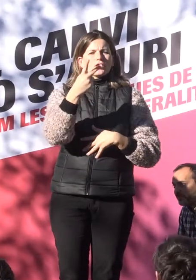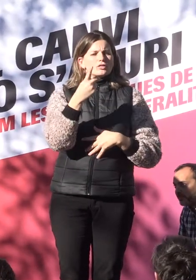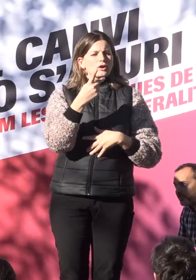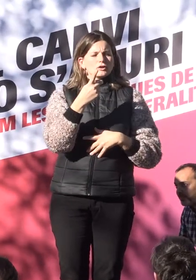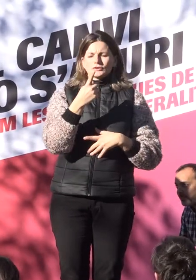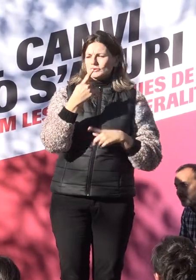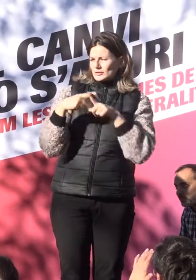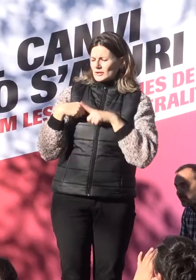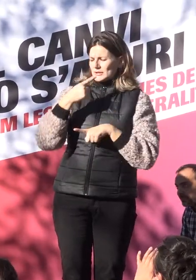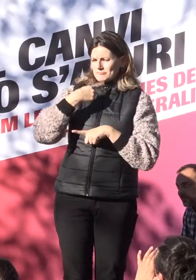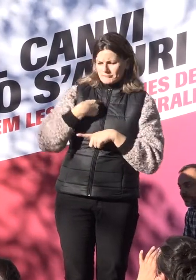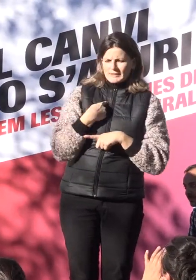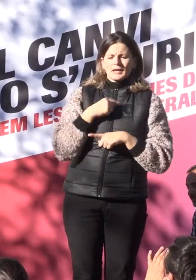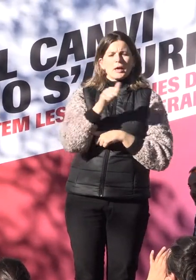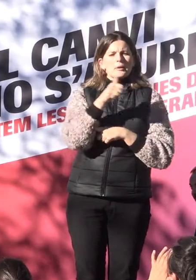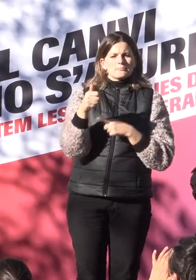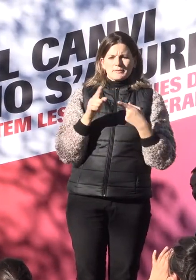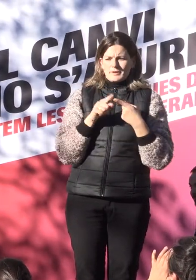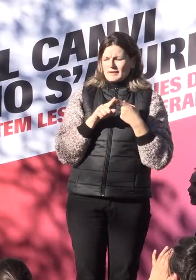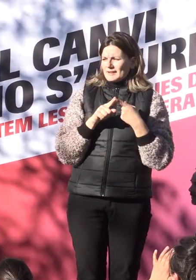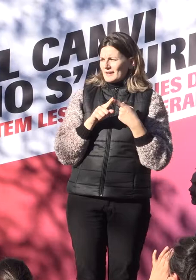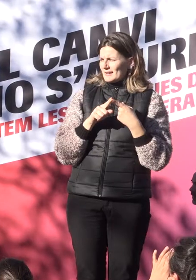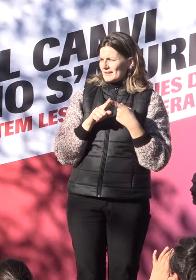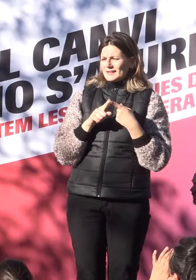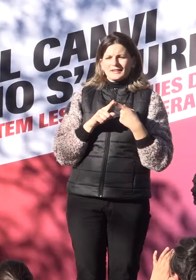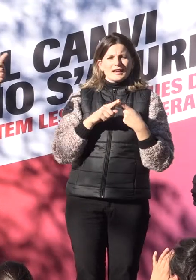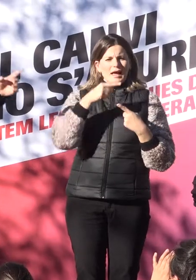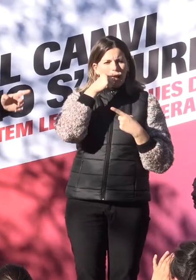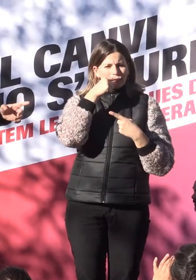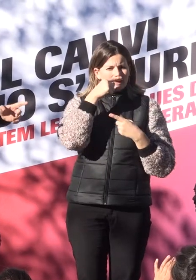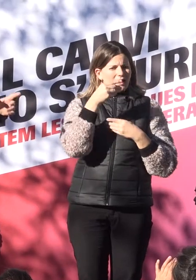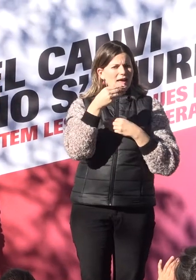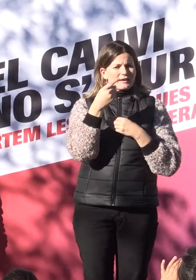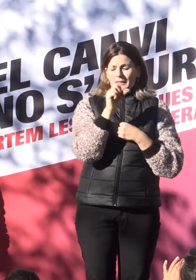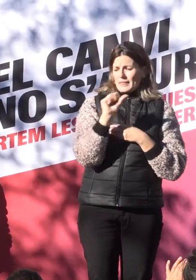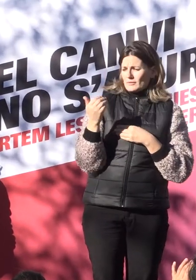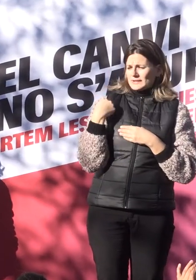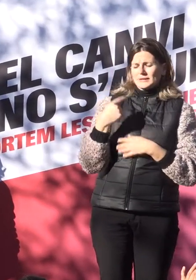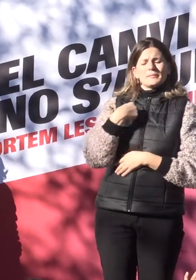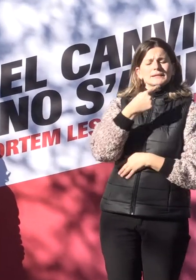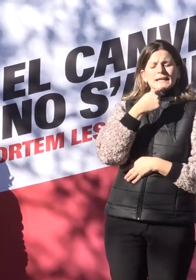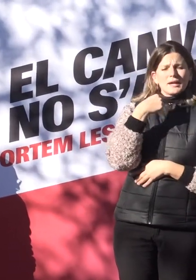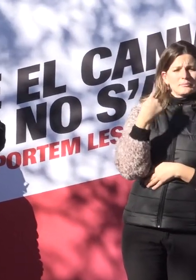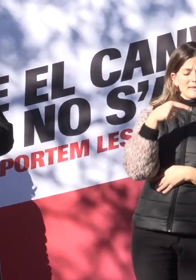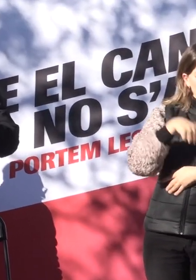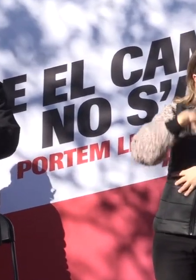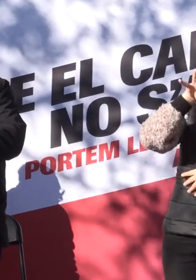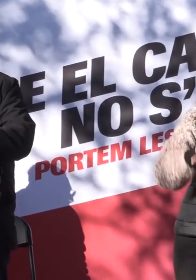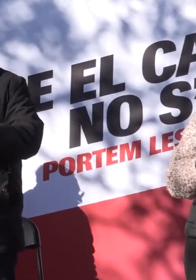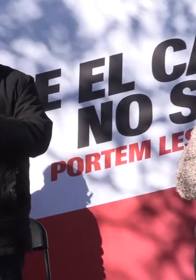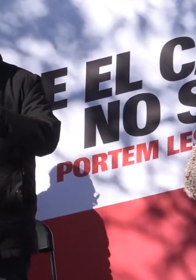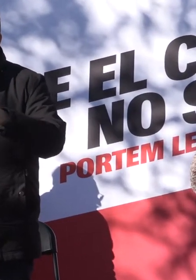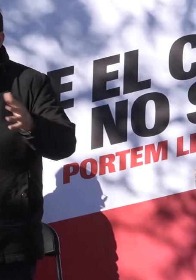recados que me han dicho que tenía que pasar la primera es que josé maría aznar hace unas semanas dijo que en cataluña